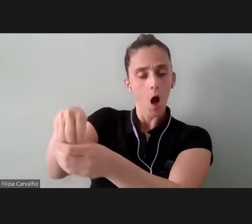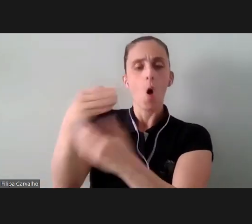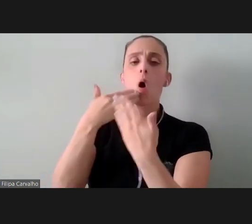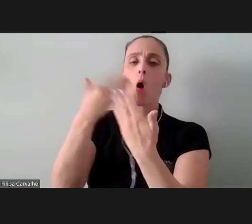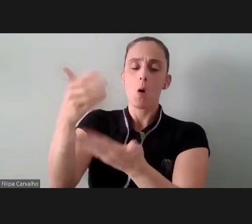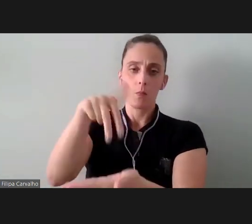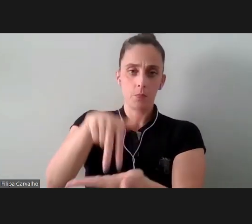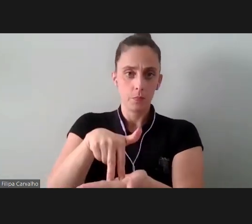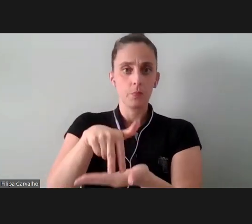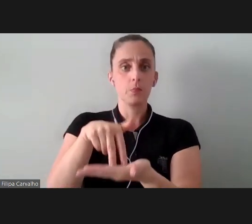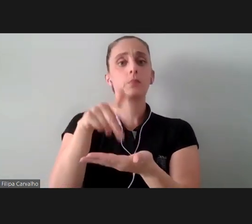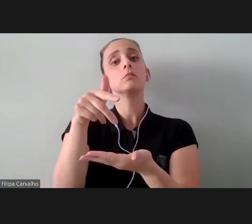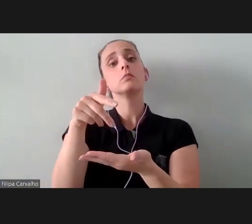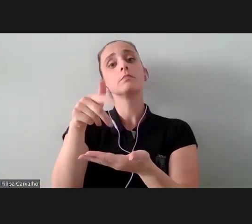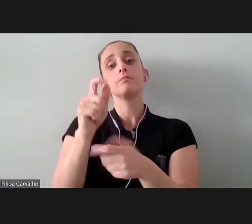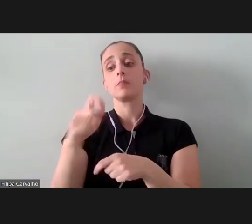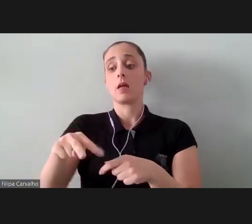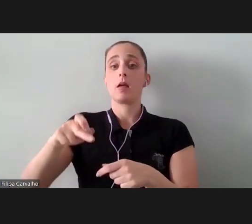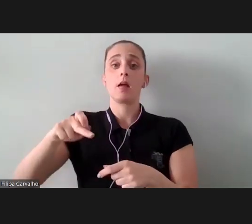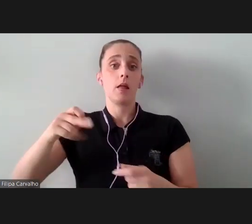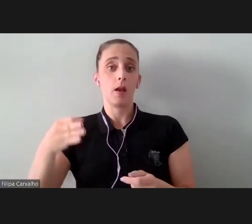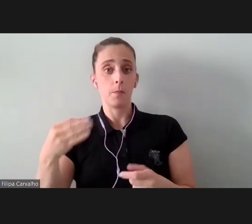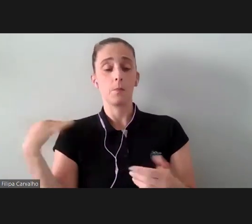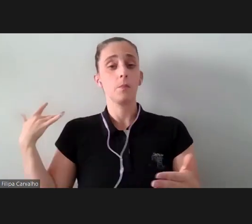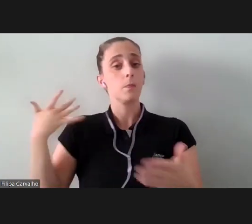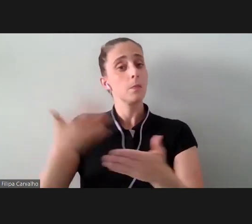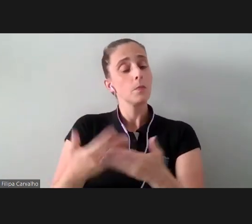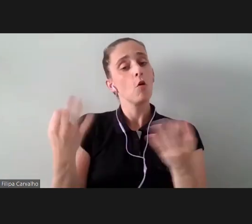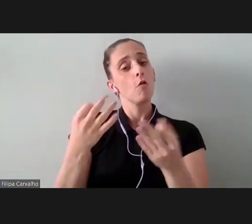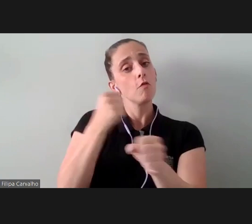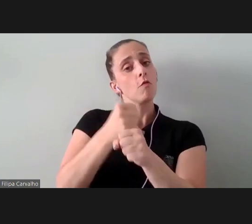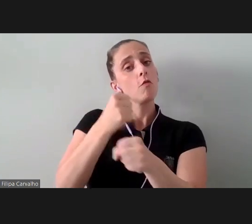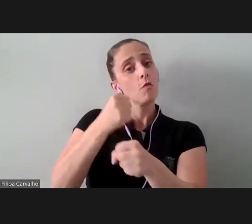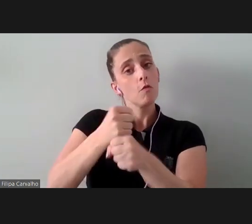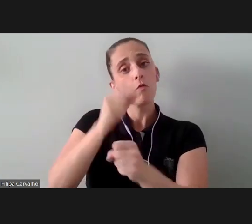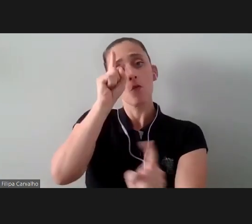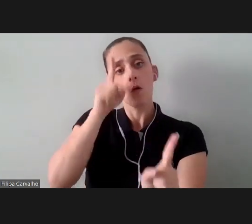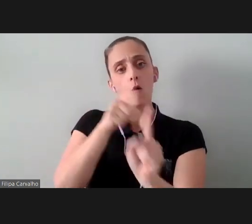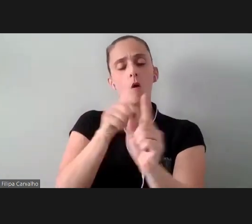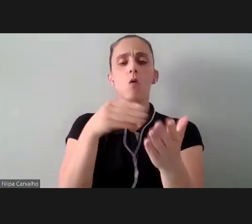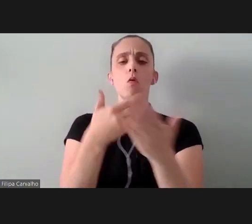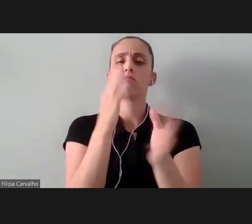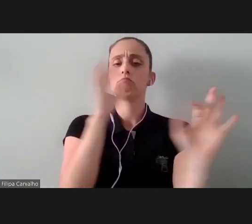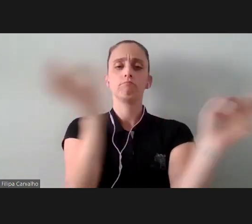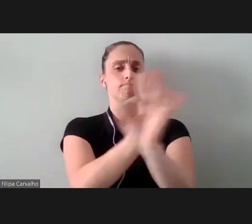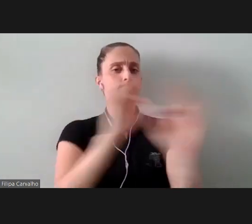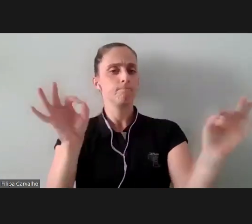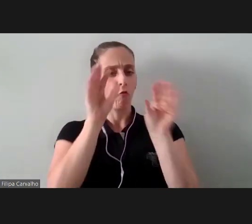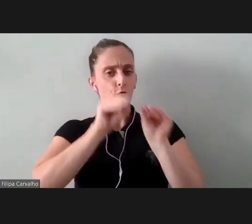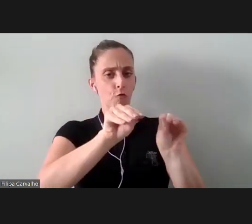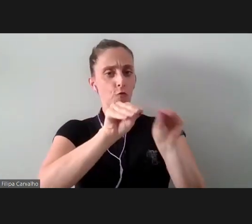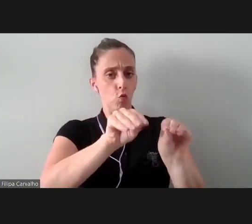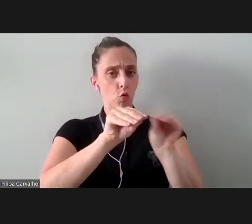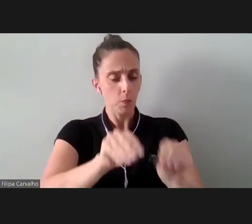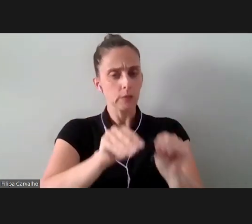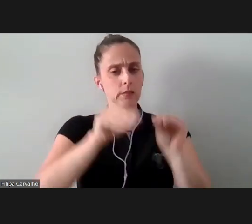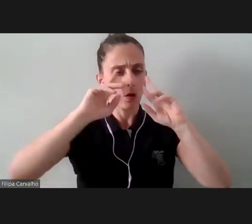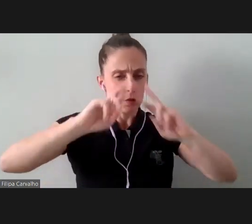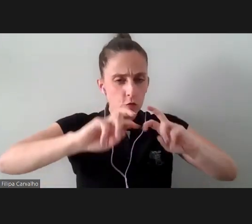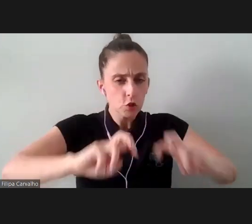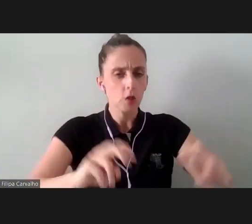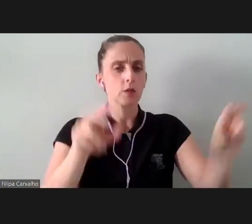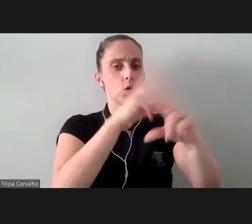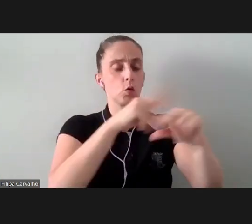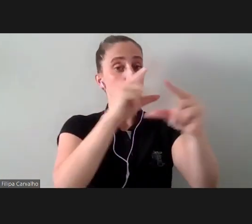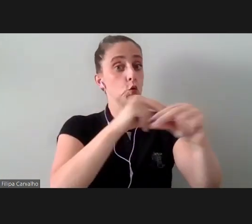presença. A ENAP tem vindo a trabalhar para se tornar um centro de excelência para a formação, investigação e divulgação, e nesse